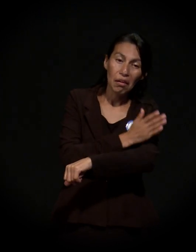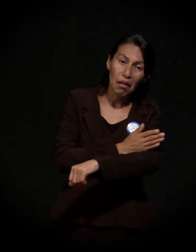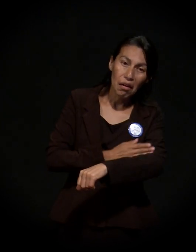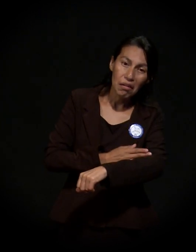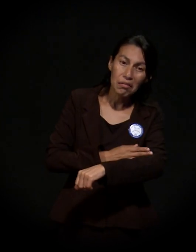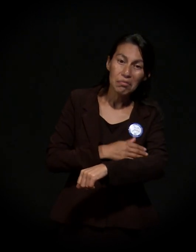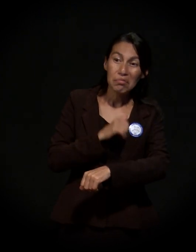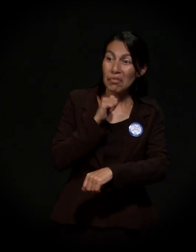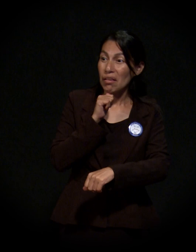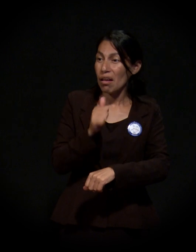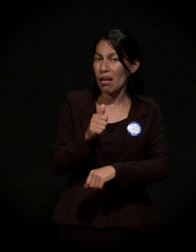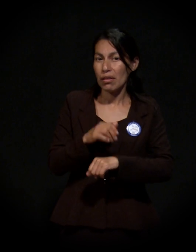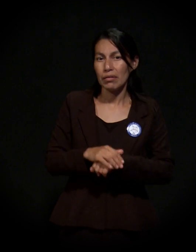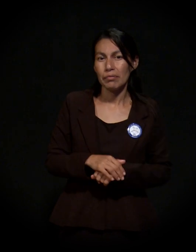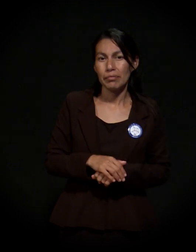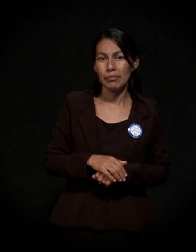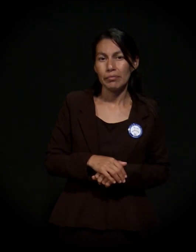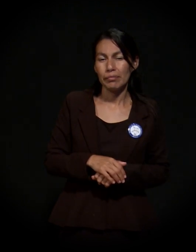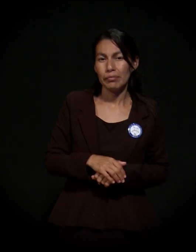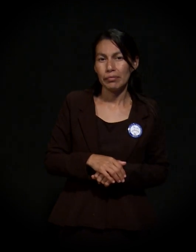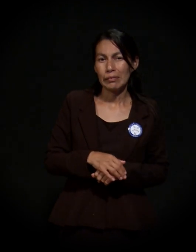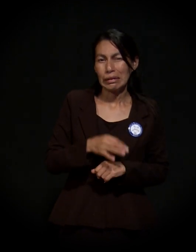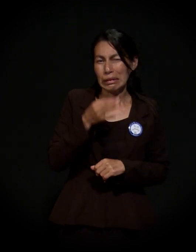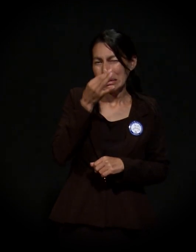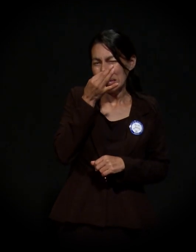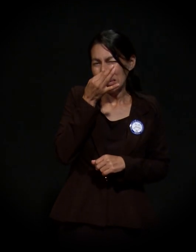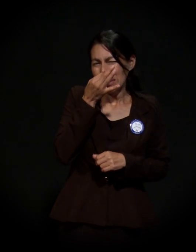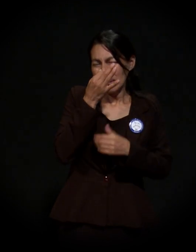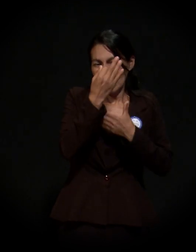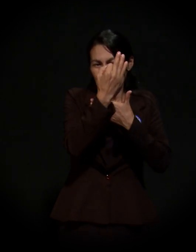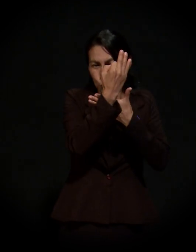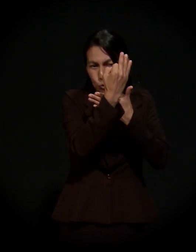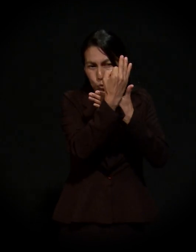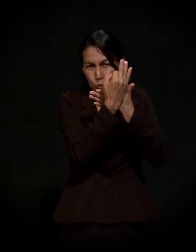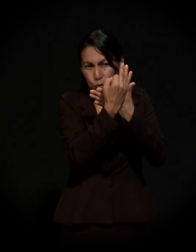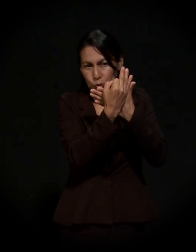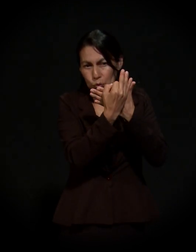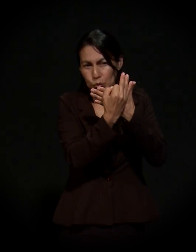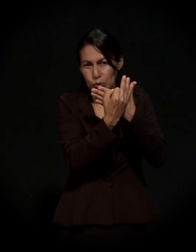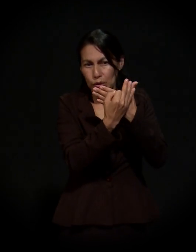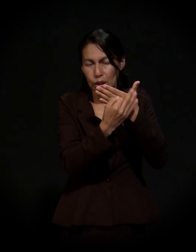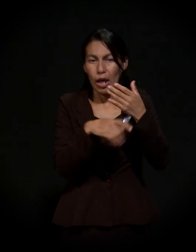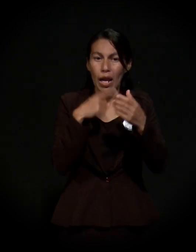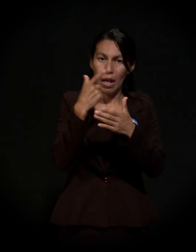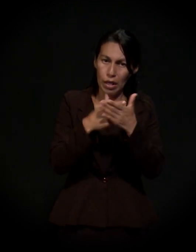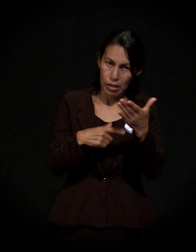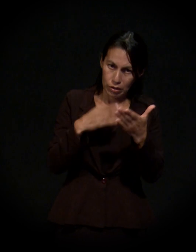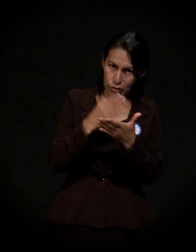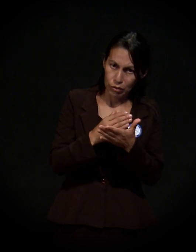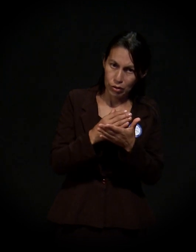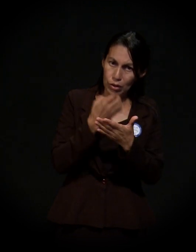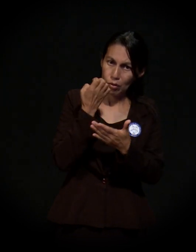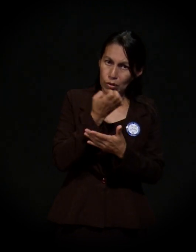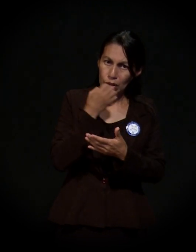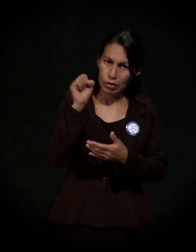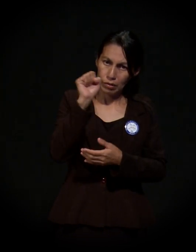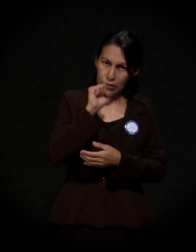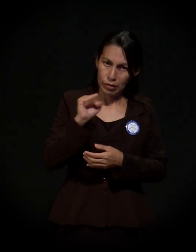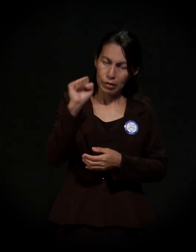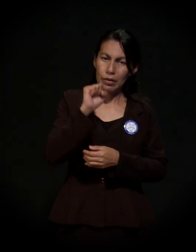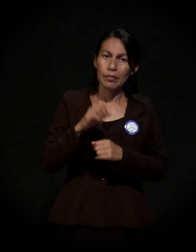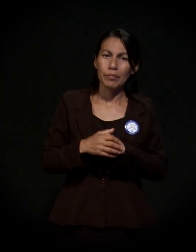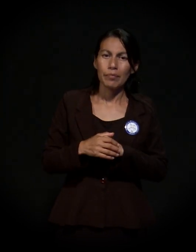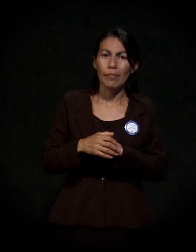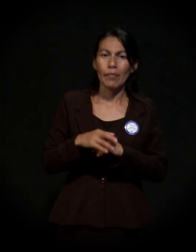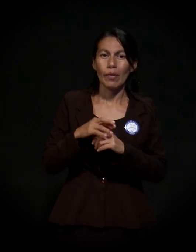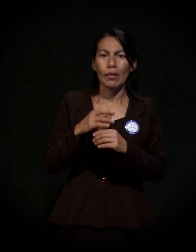respuesta. Ya casi para ocultar el sol, me puse a estudiar la lección de escuela sabática en